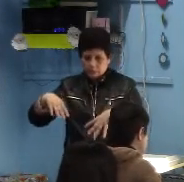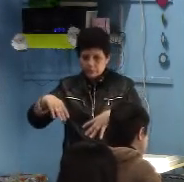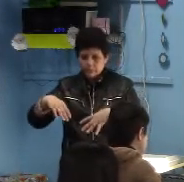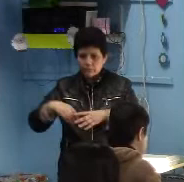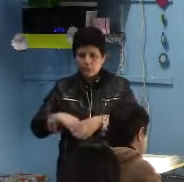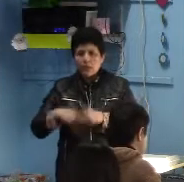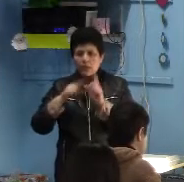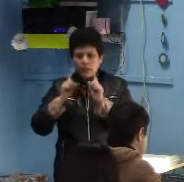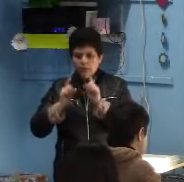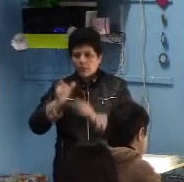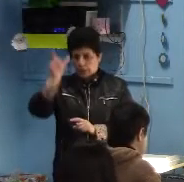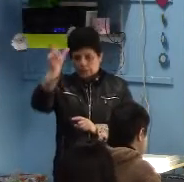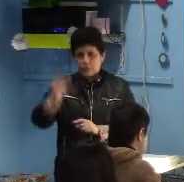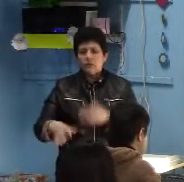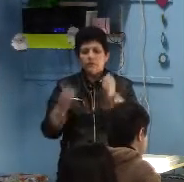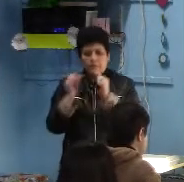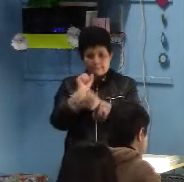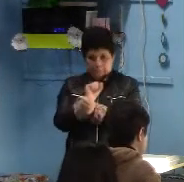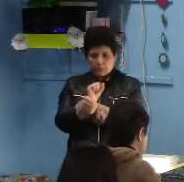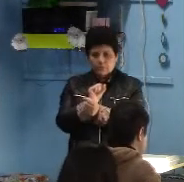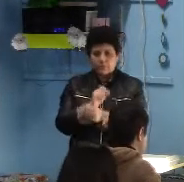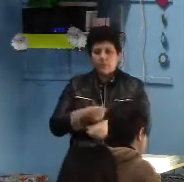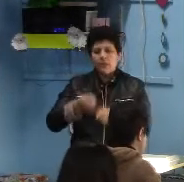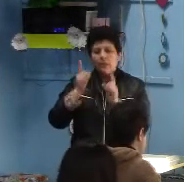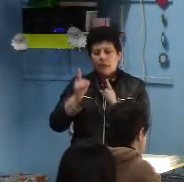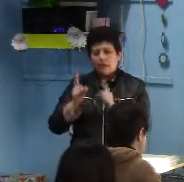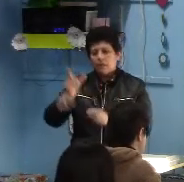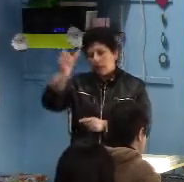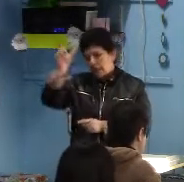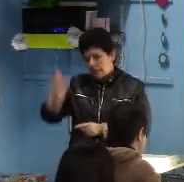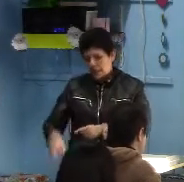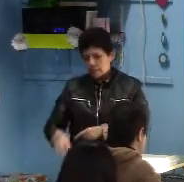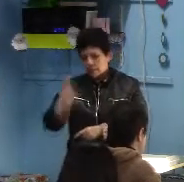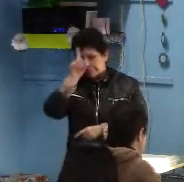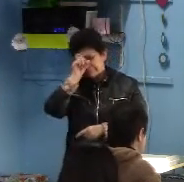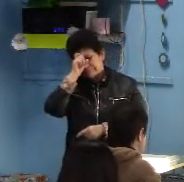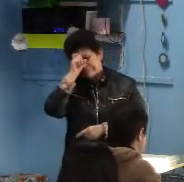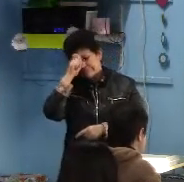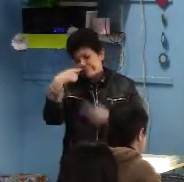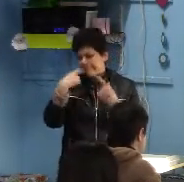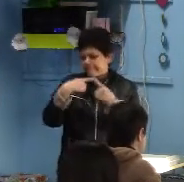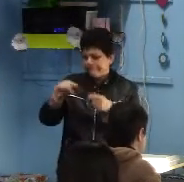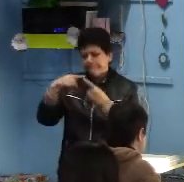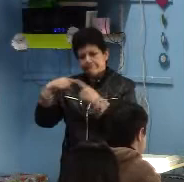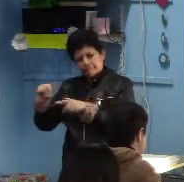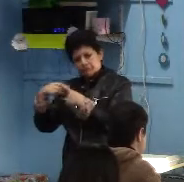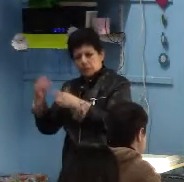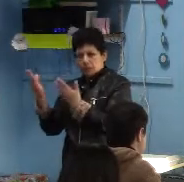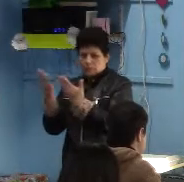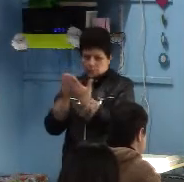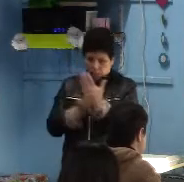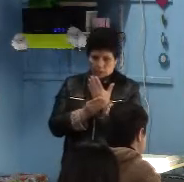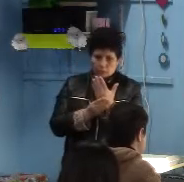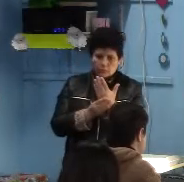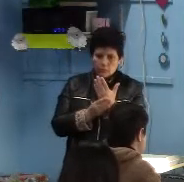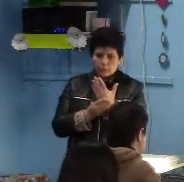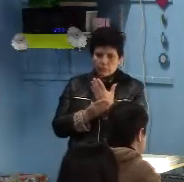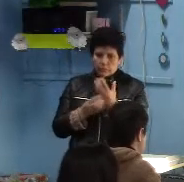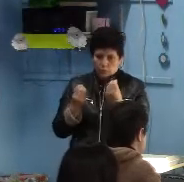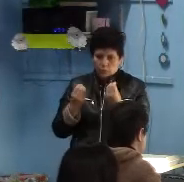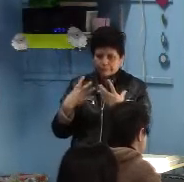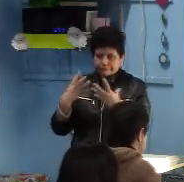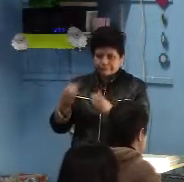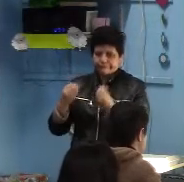por los presos, por la gente en los hospitales, en fin, hay diferentes ministerios que podemos desarrollar. Y